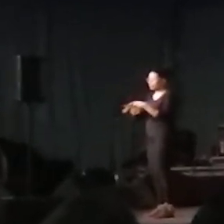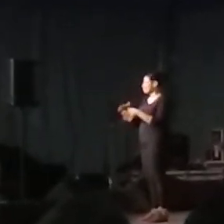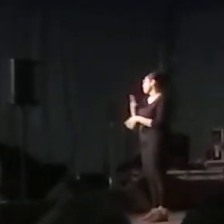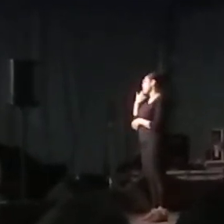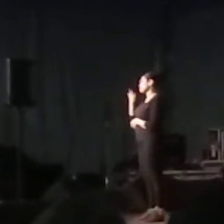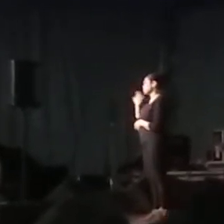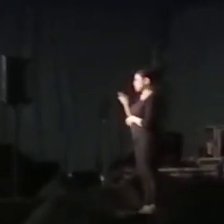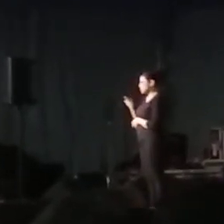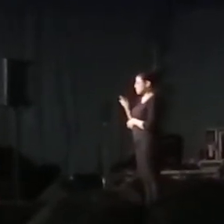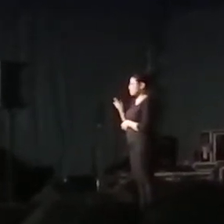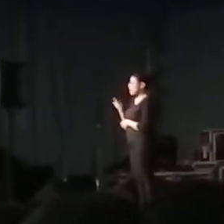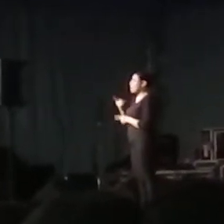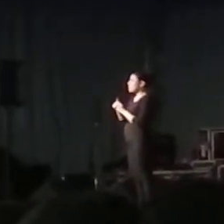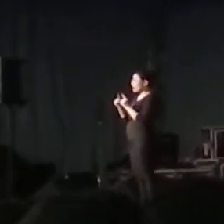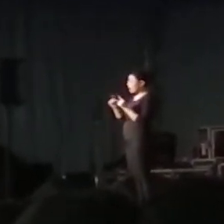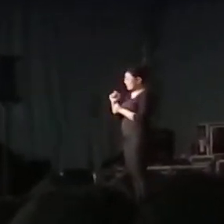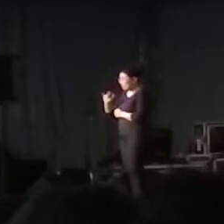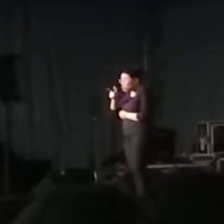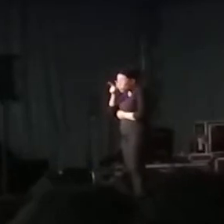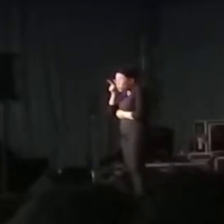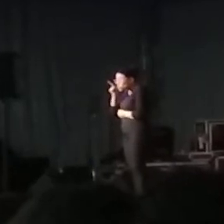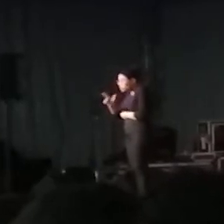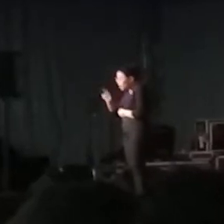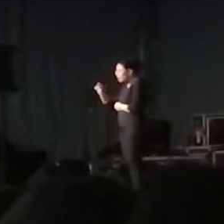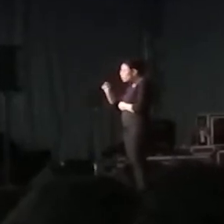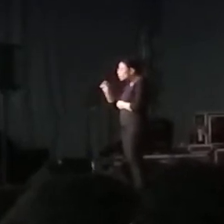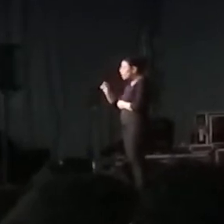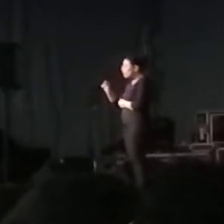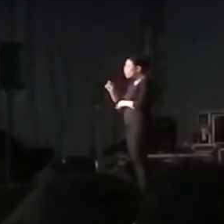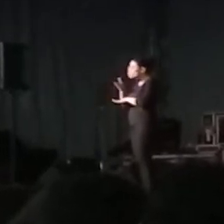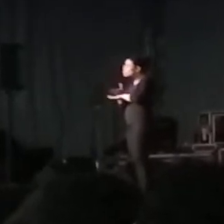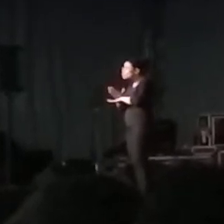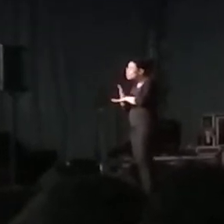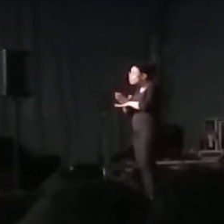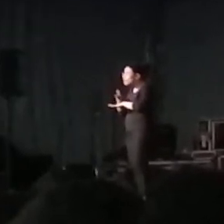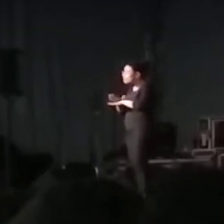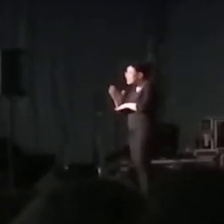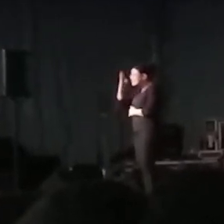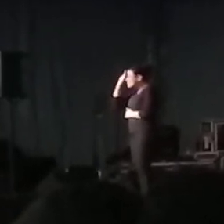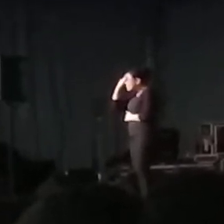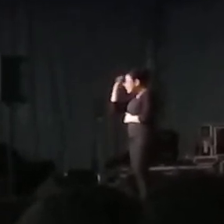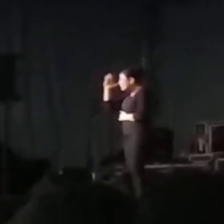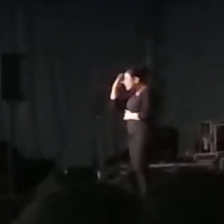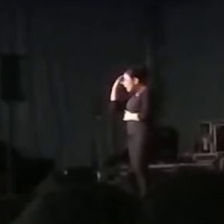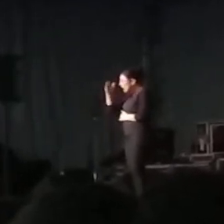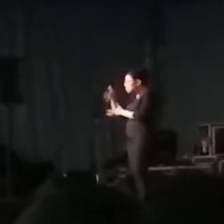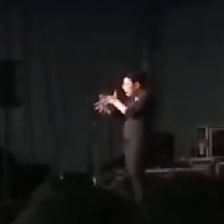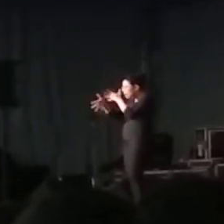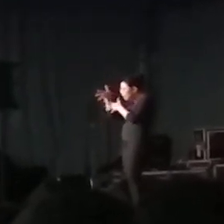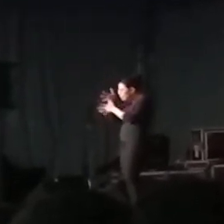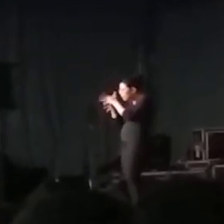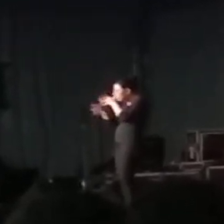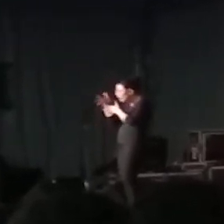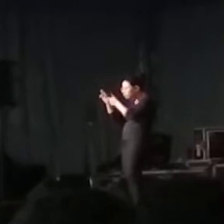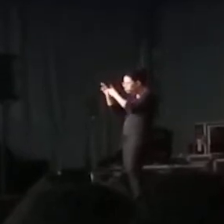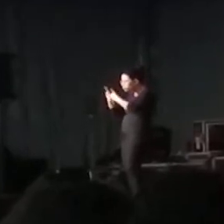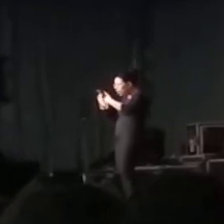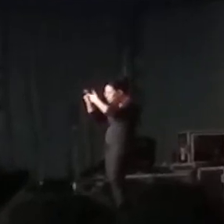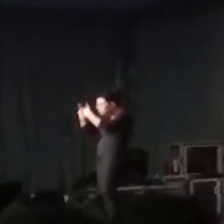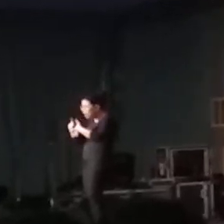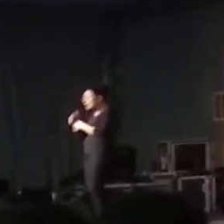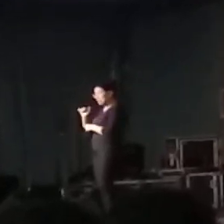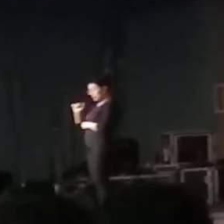Se você consegue um exercício de ouvir, pode até julgar lá no bar, mas se você